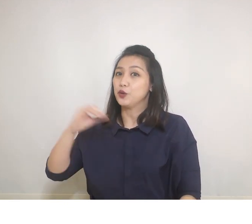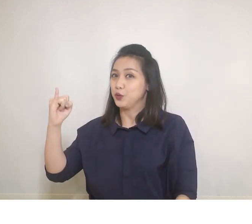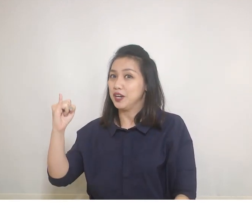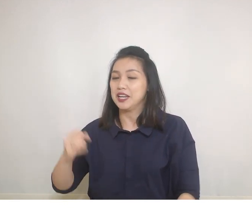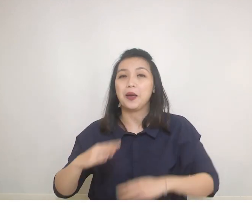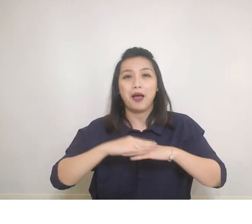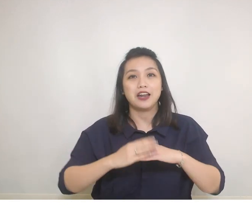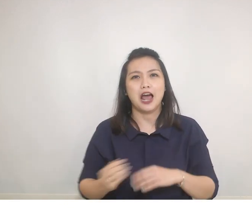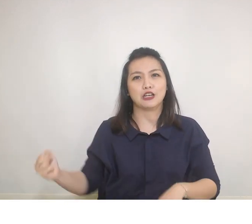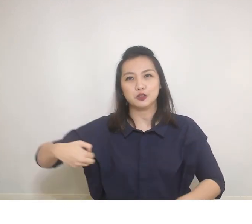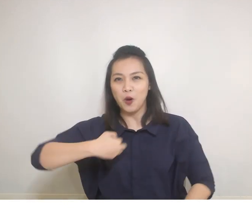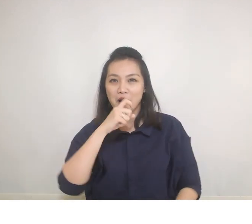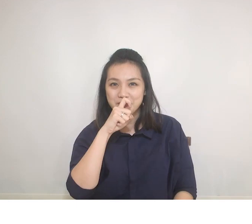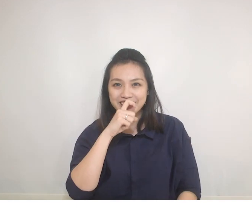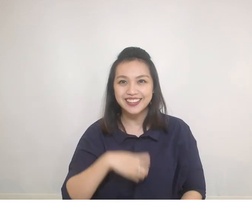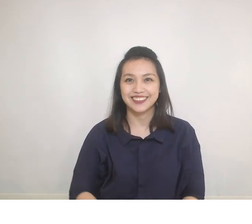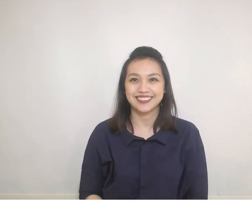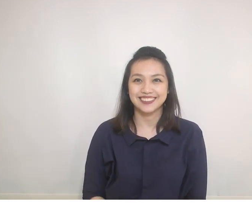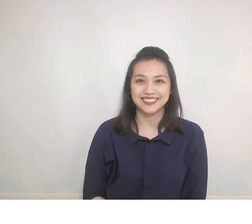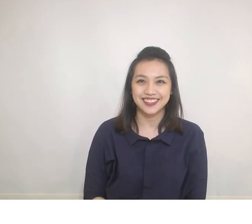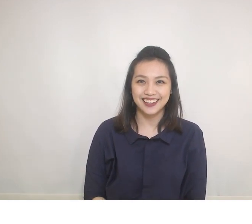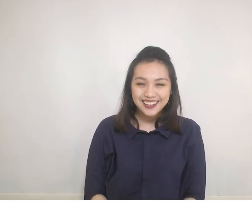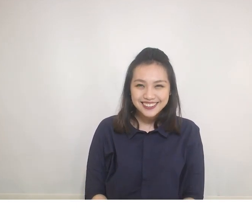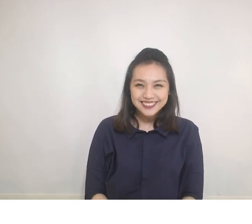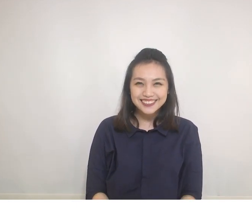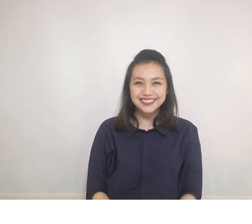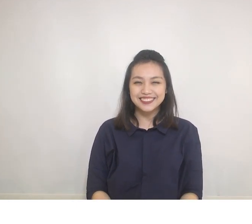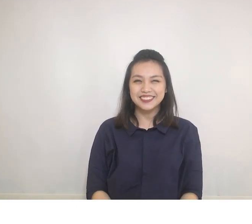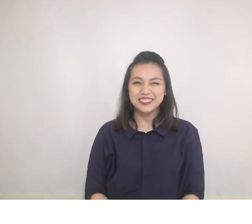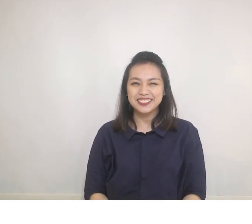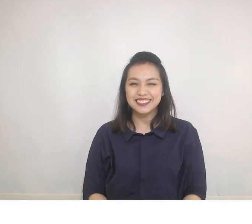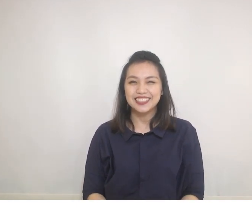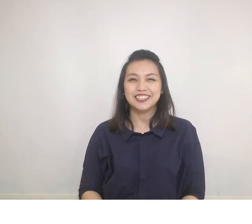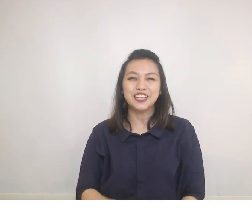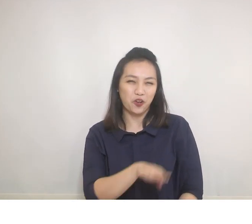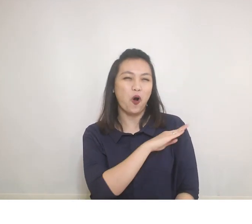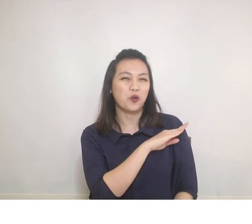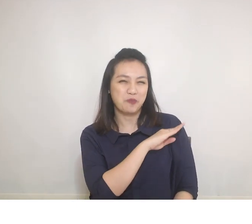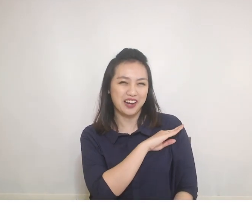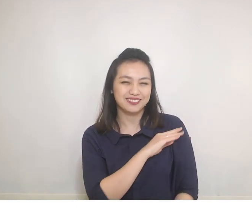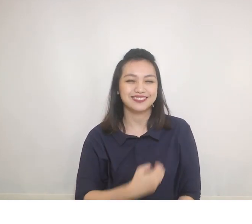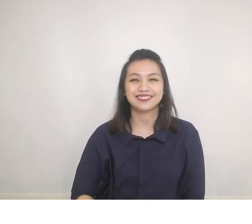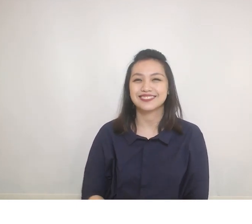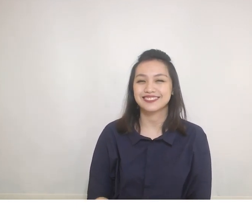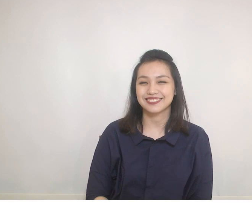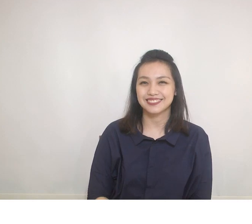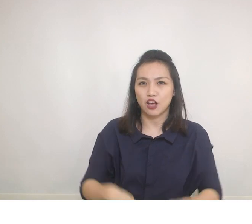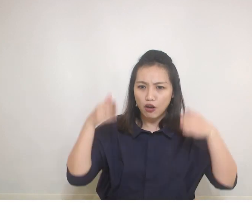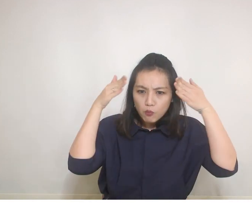berdebat karena alasannya pekerjaannya enggak bisa ditinggal. Ya, karena memang fokusnya di uang, di pekerjaannya. Jadi ya seperti itu.